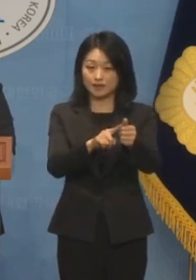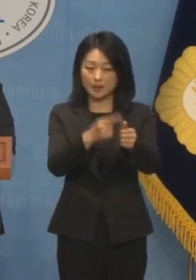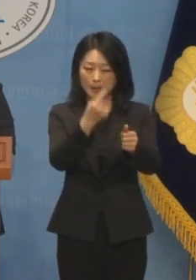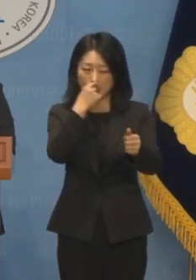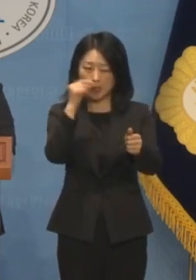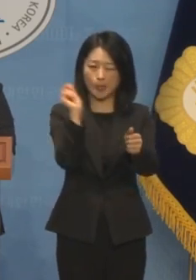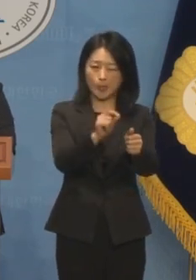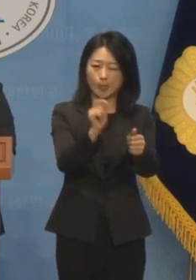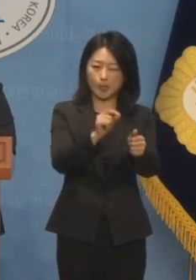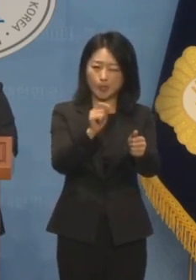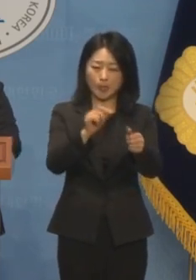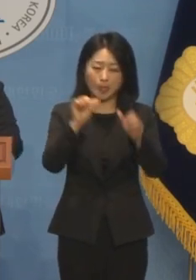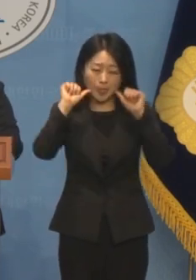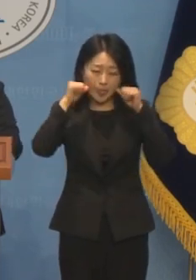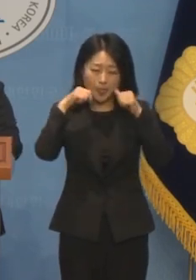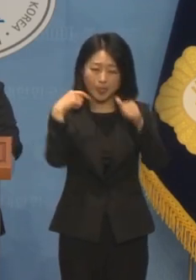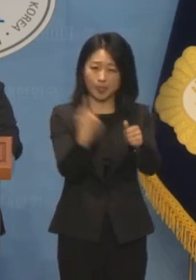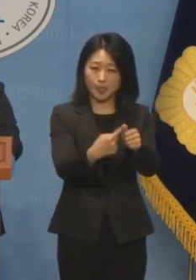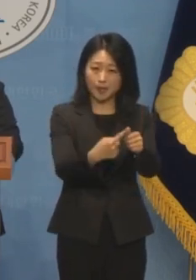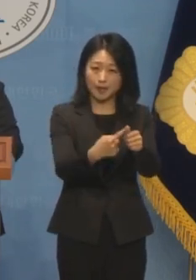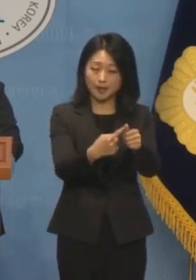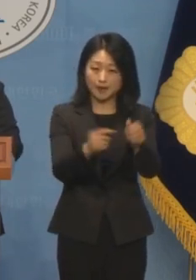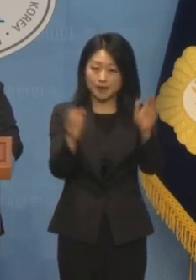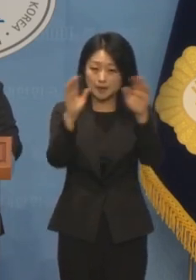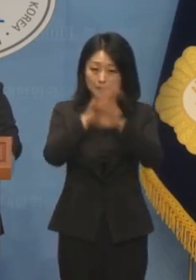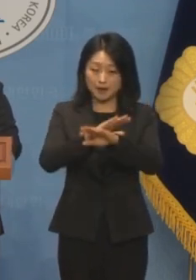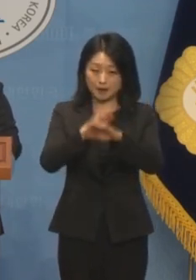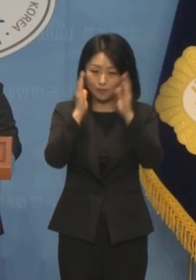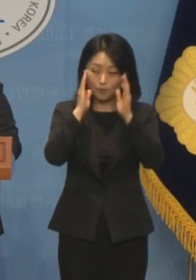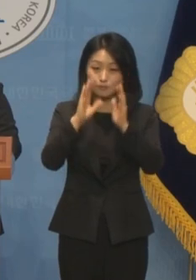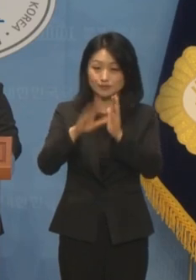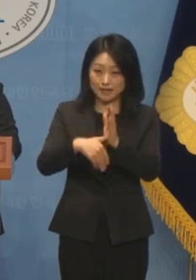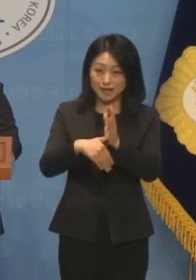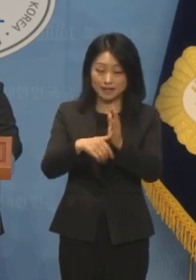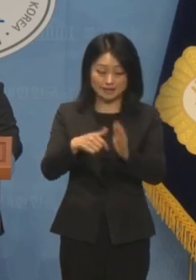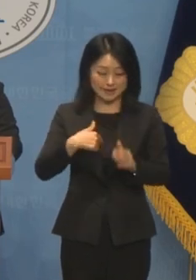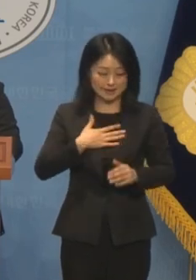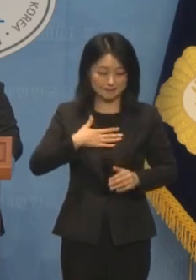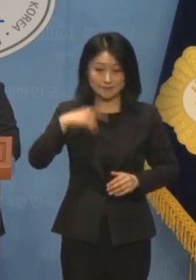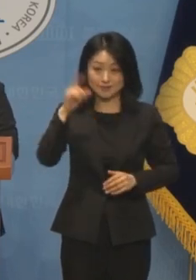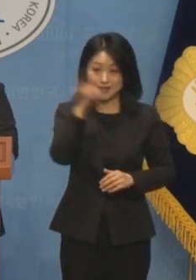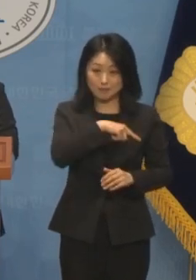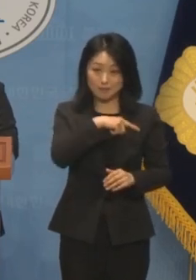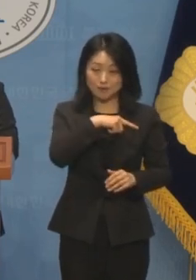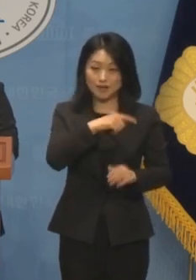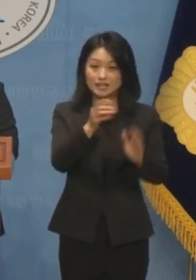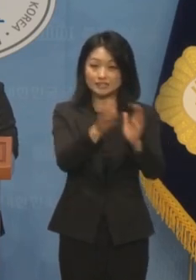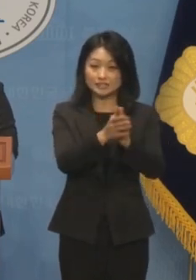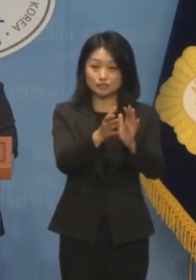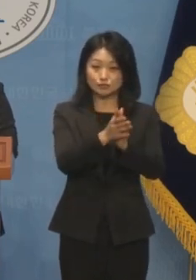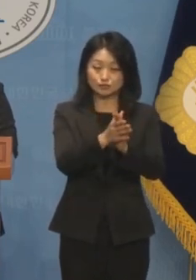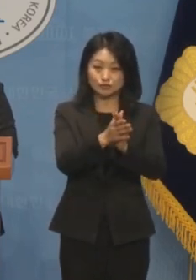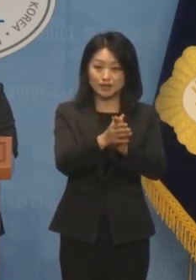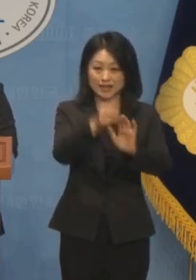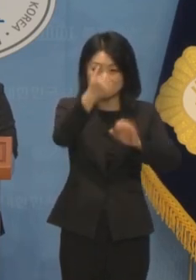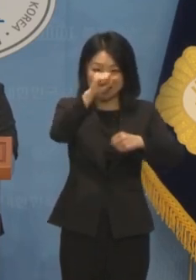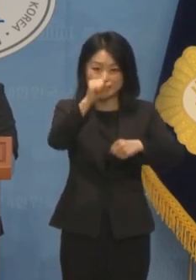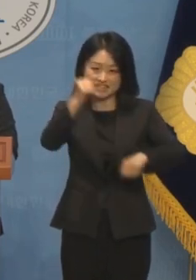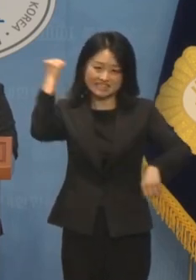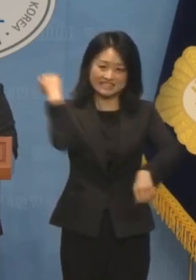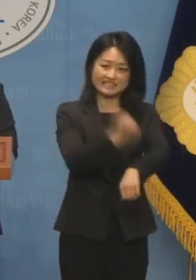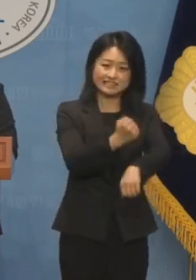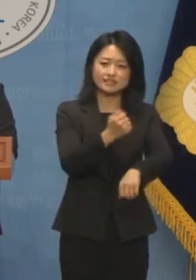잡아 조롱하고 야간 자율학습 중 자신을 불쾌하게 했다는 이유로 친구의 다리를 내려 찢기까지